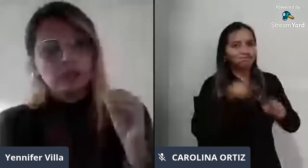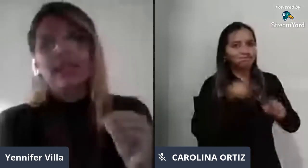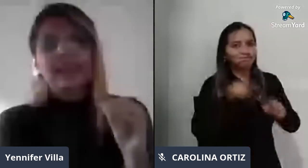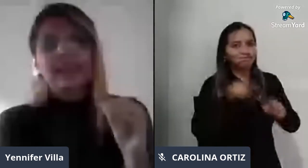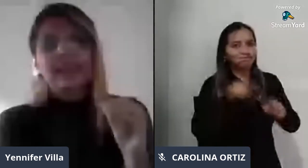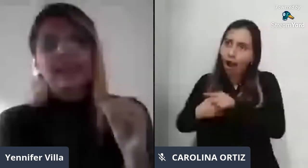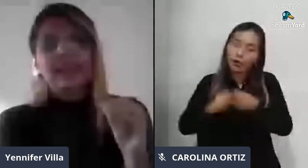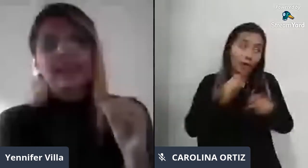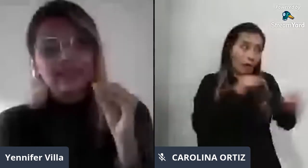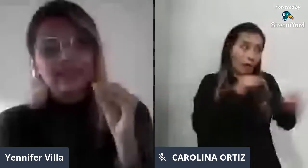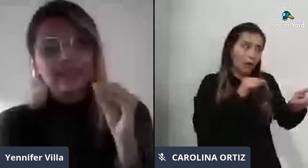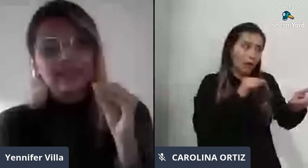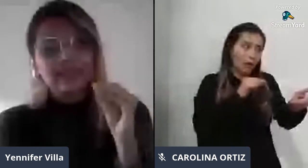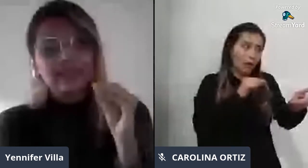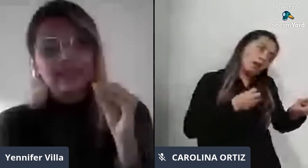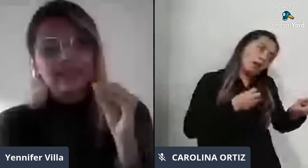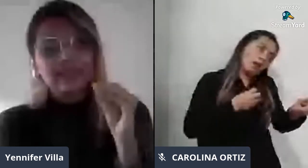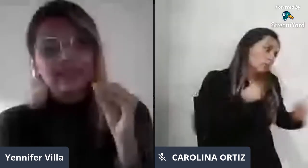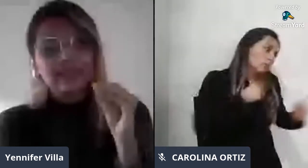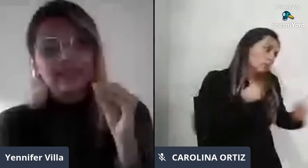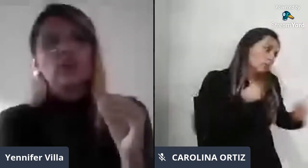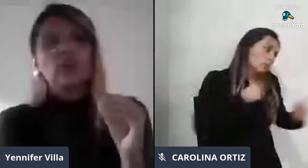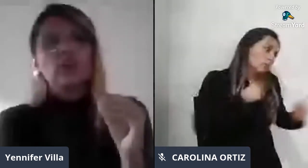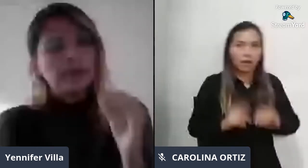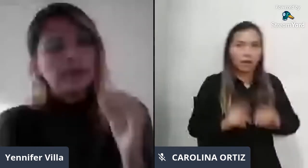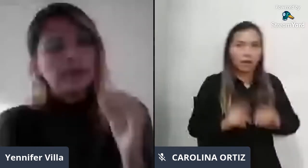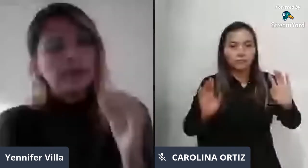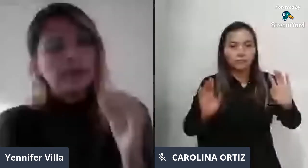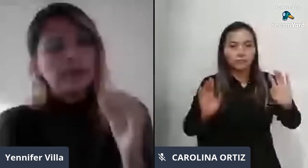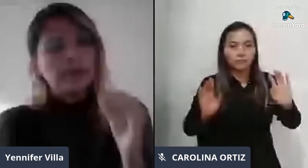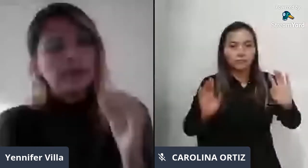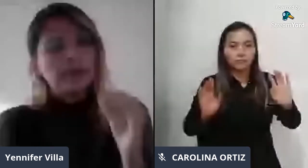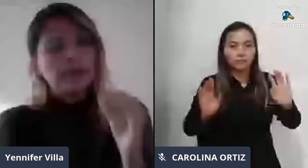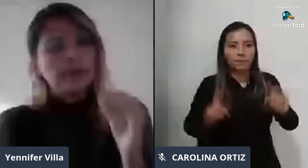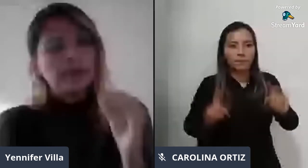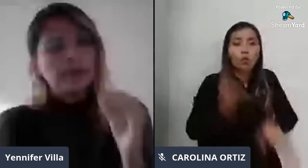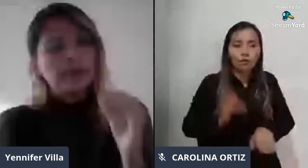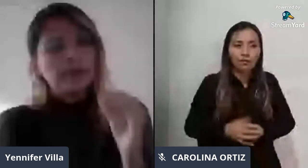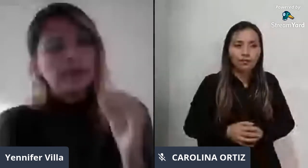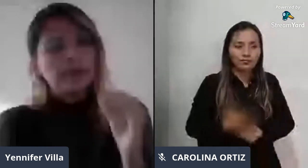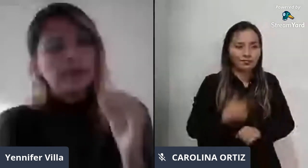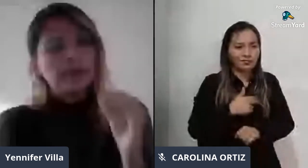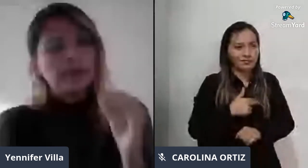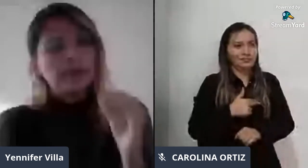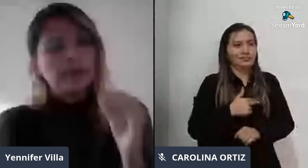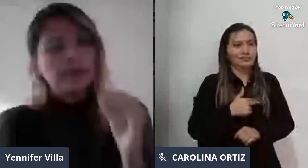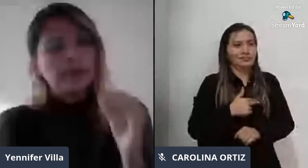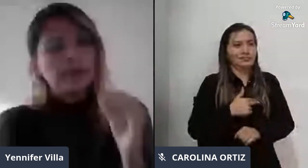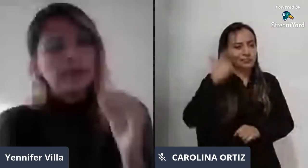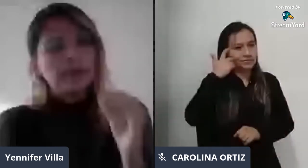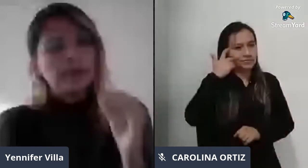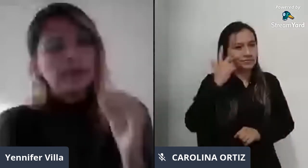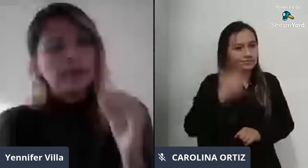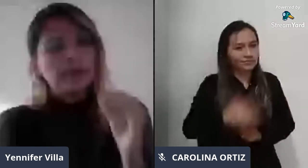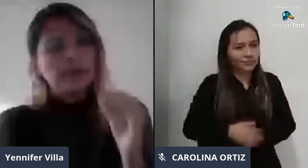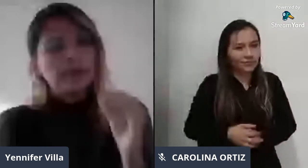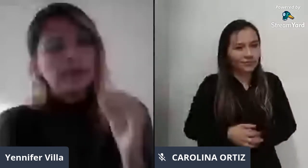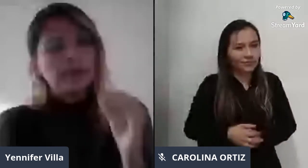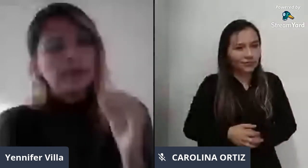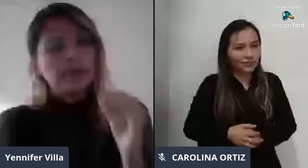analizar las situaciones y los elementos con los que vamos desde una moral meritocrática a darle humanidad a unos y a despojar a